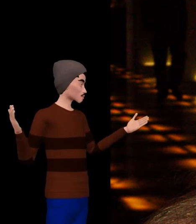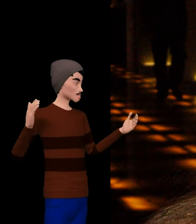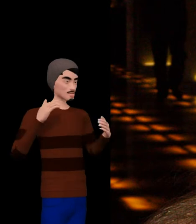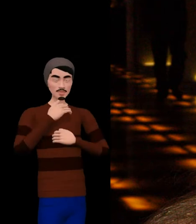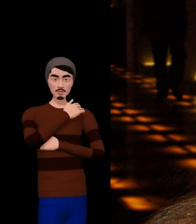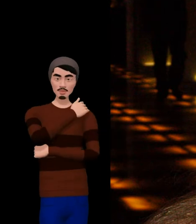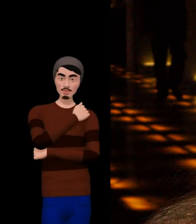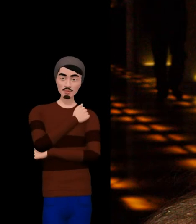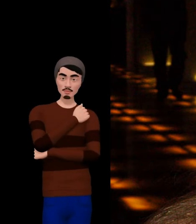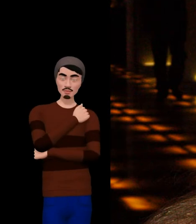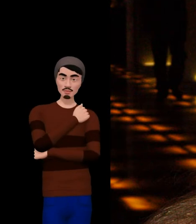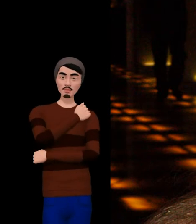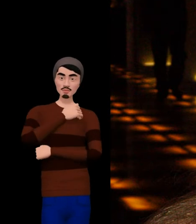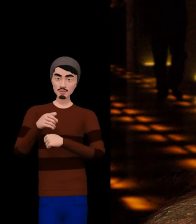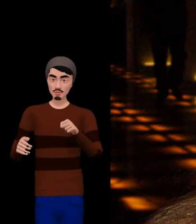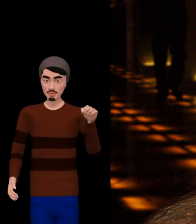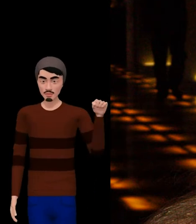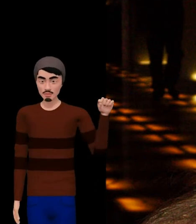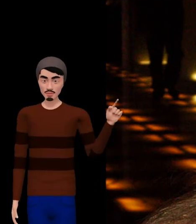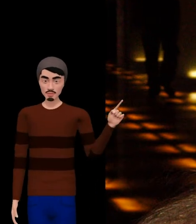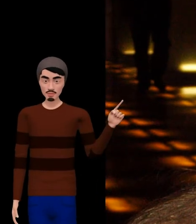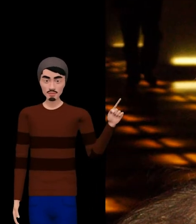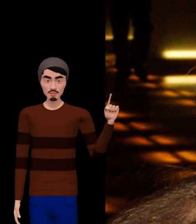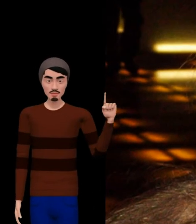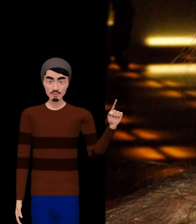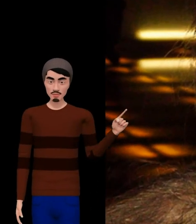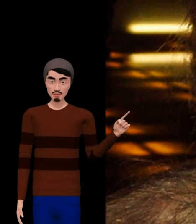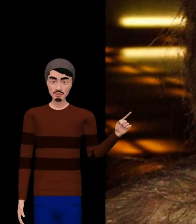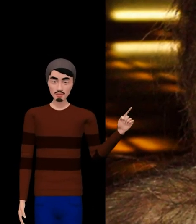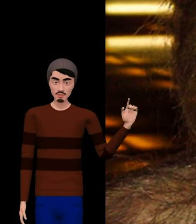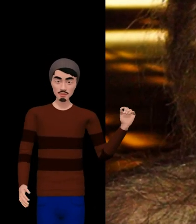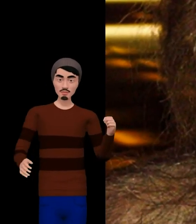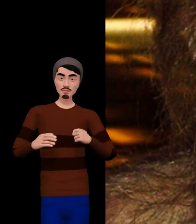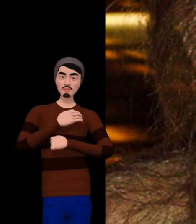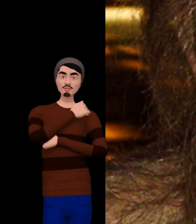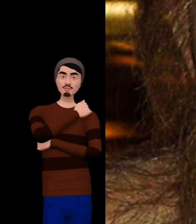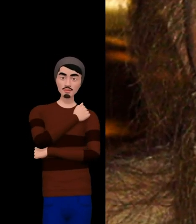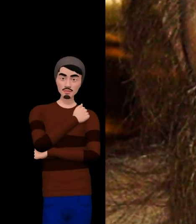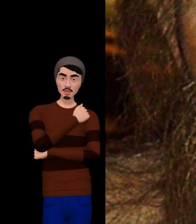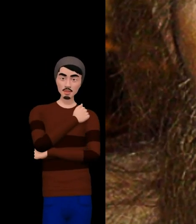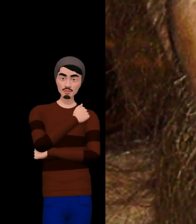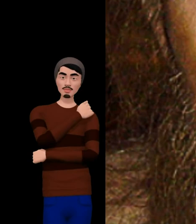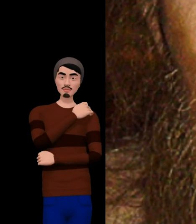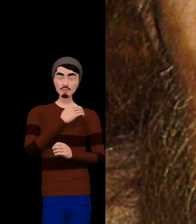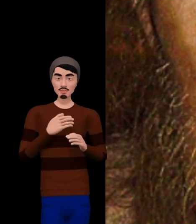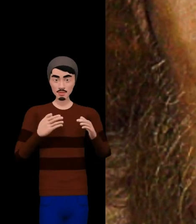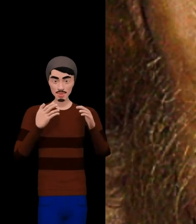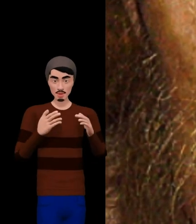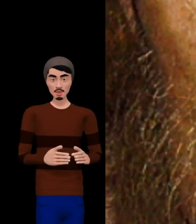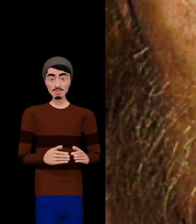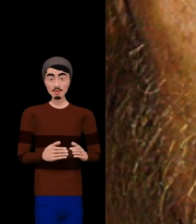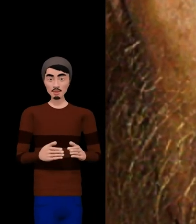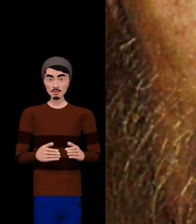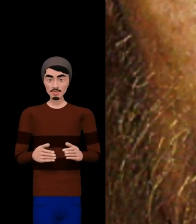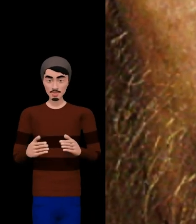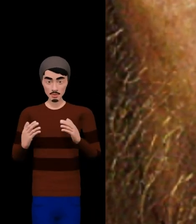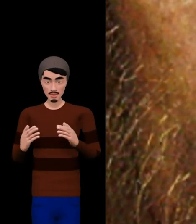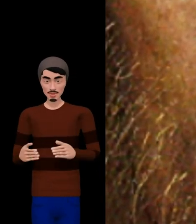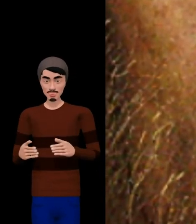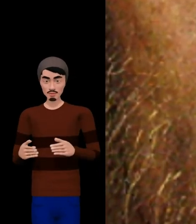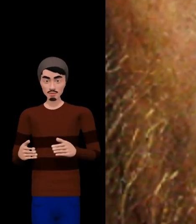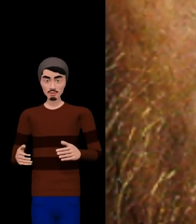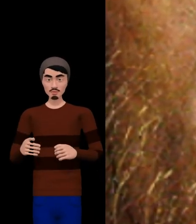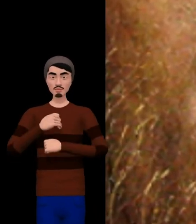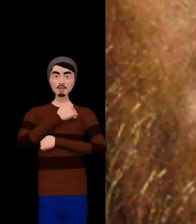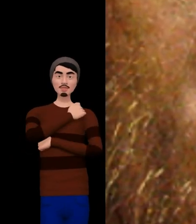Ecco qui, guardate bene questi denti, come erano, perché da questi denti capiamo che cosa